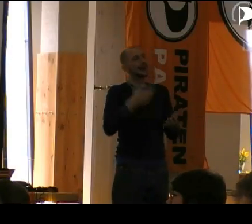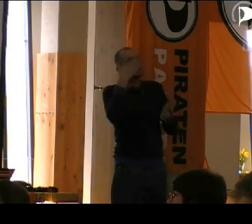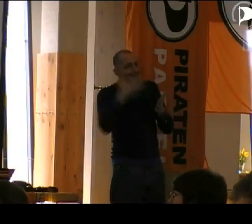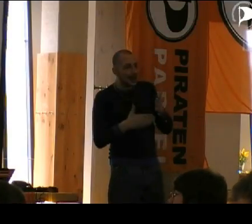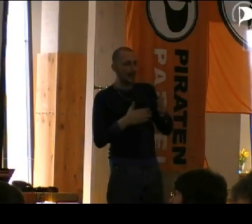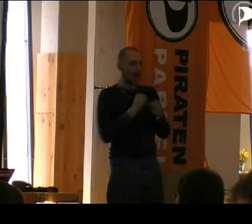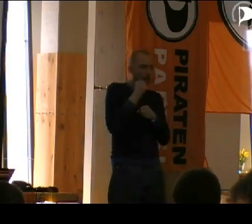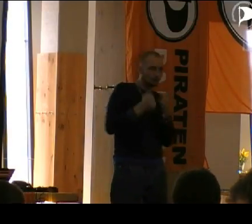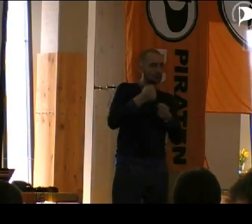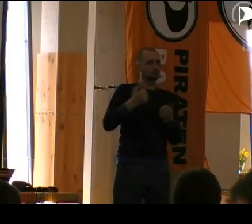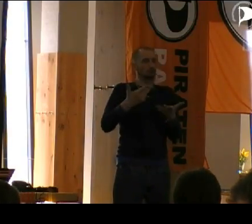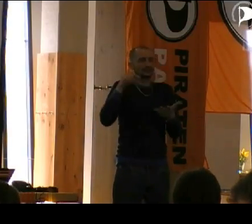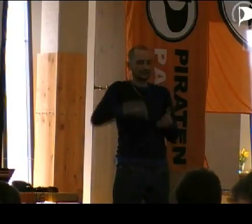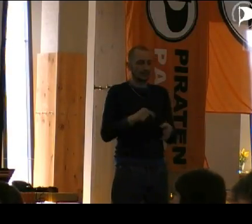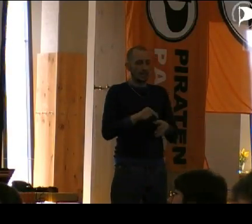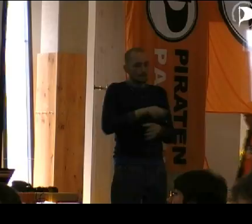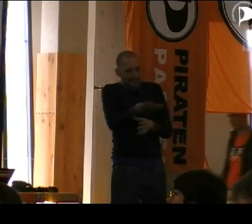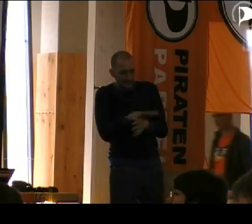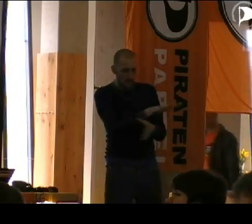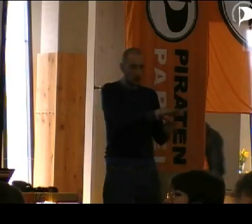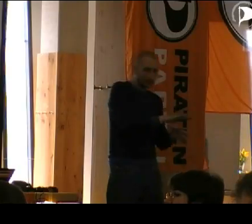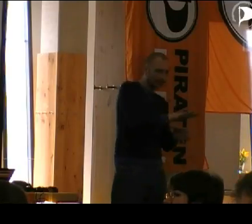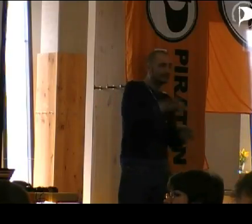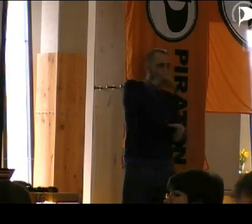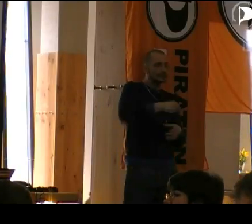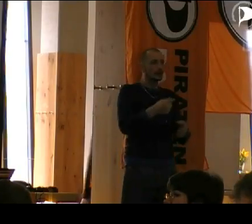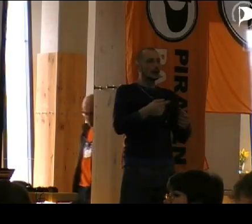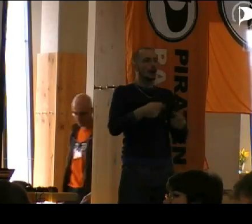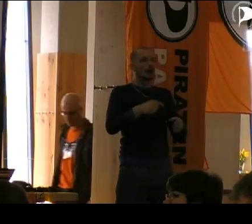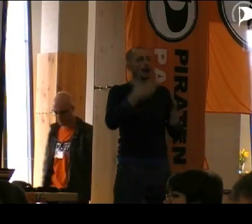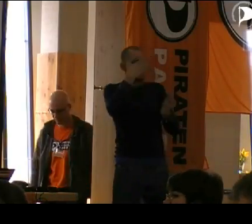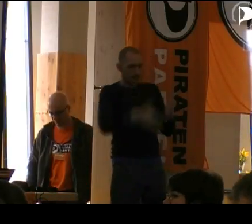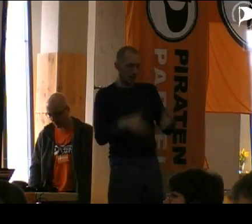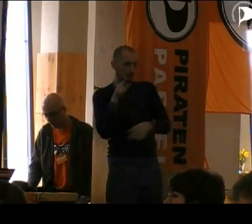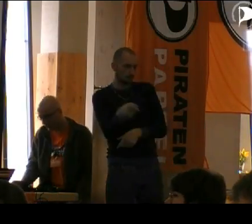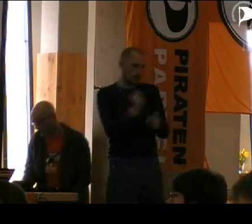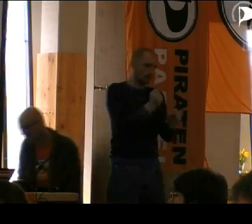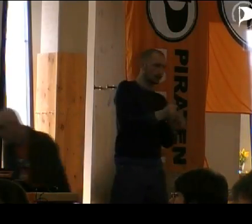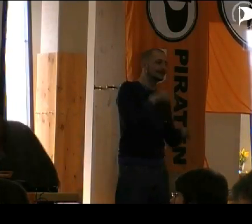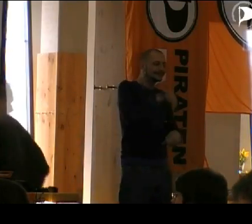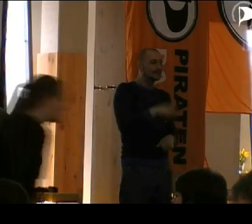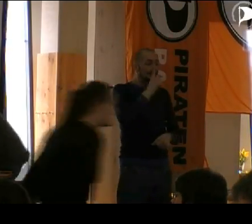auf die bezirke verteilt werden so dass also nicht der gesamte arbeitsaufwand im landesvorstand